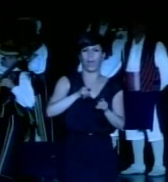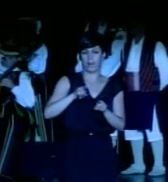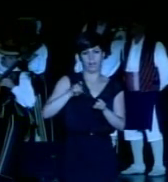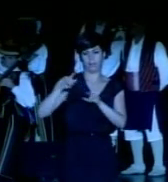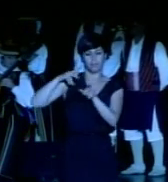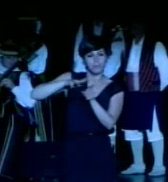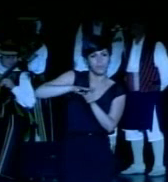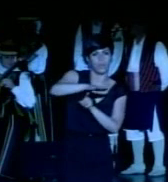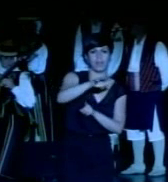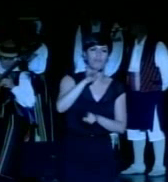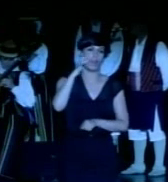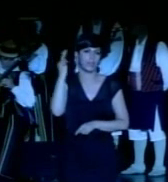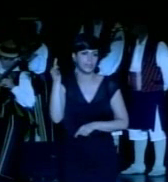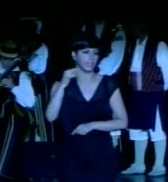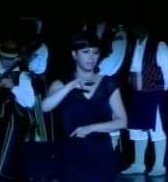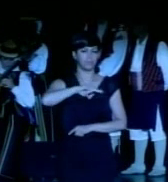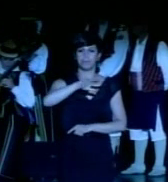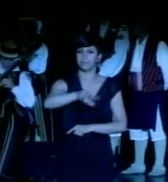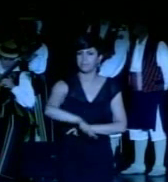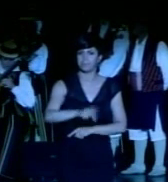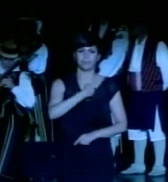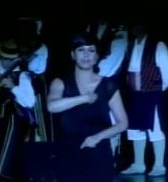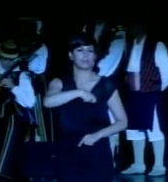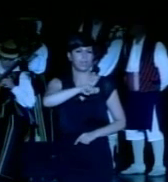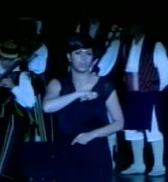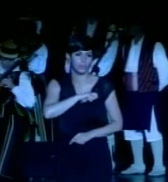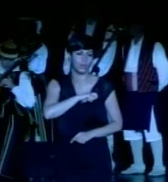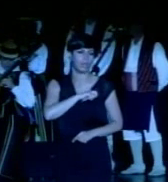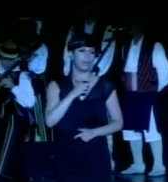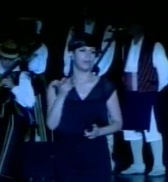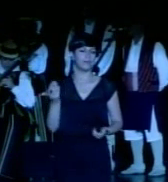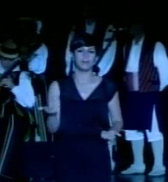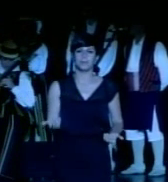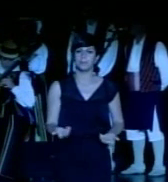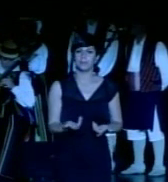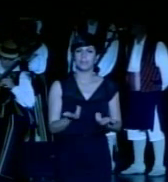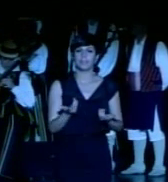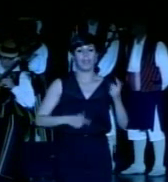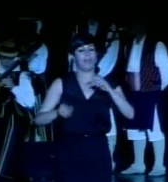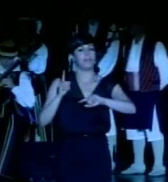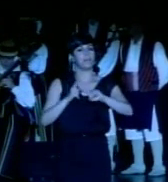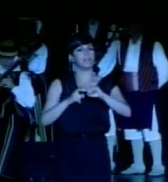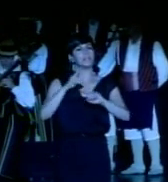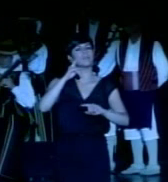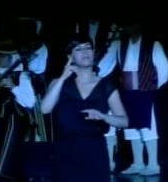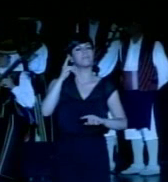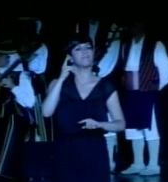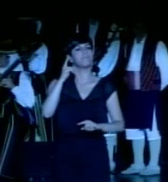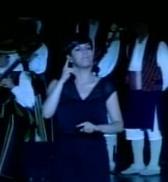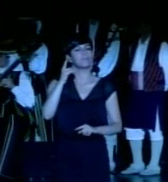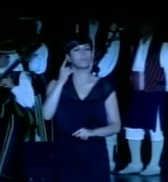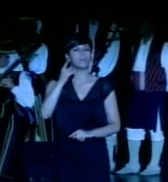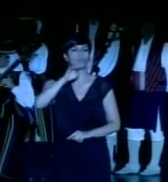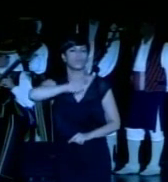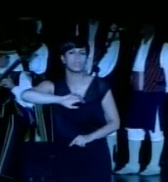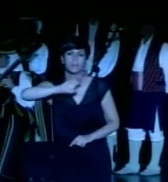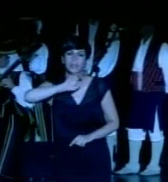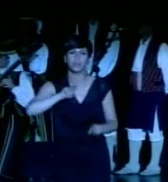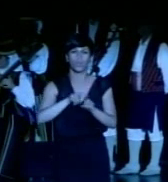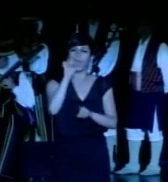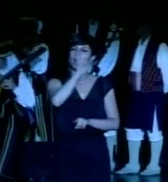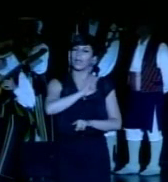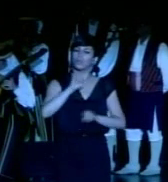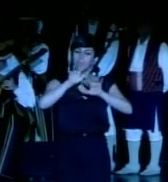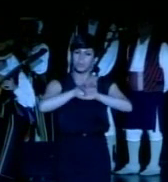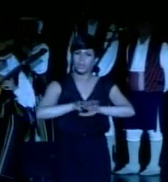Hay influencias francesas, portuguesas, españolas. Y curiosamente es un canto muy